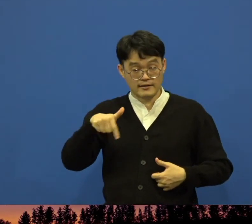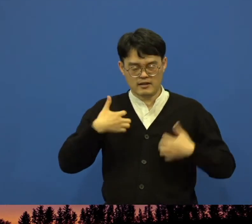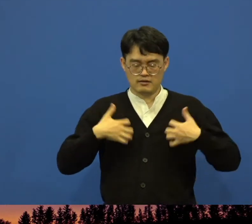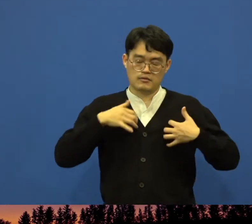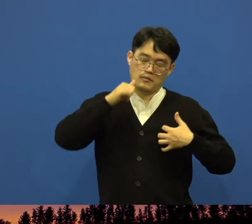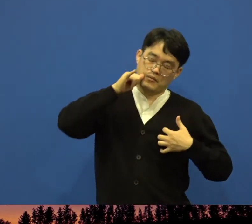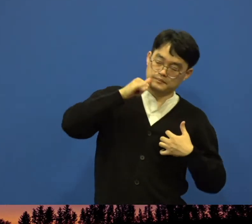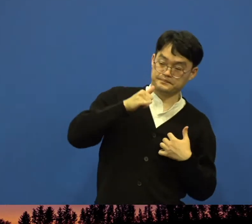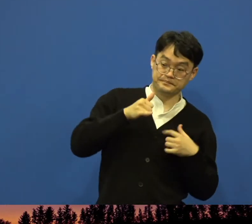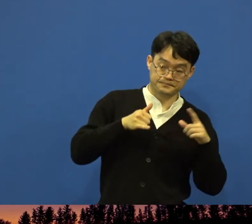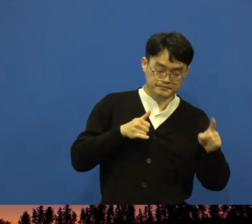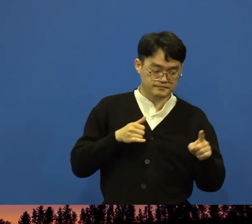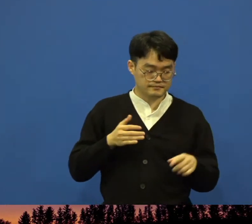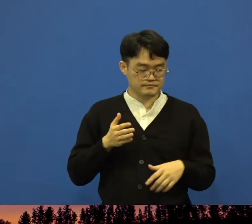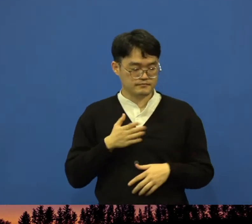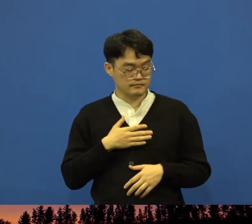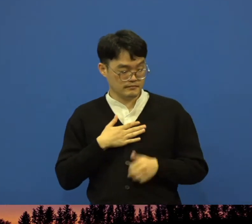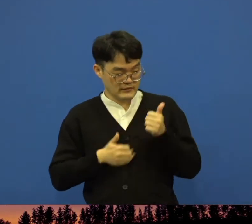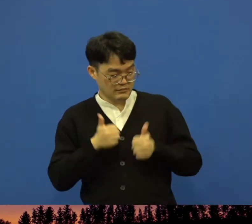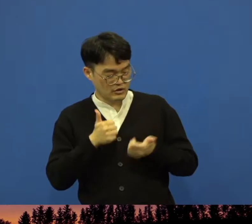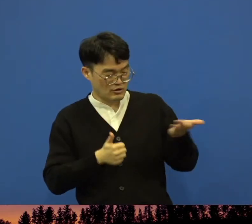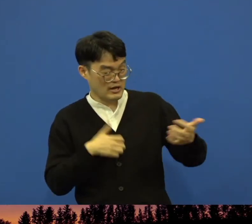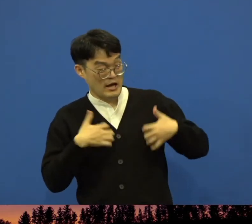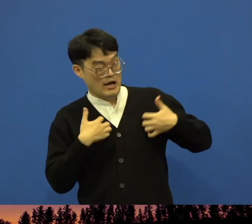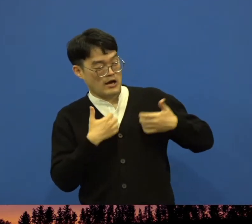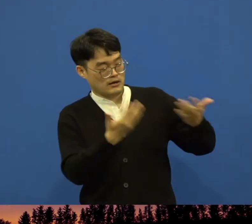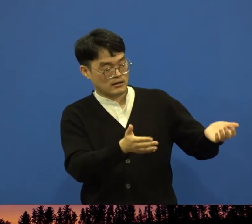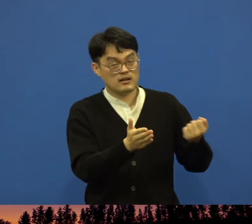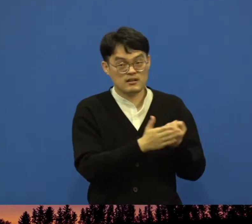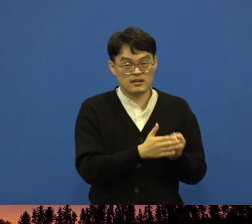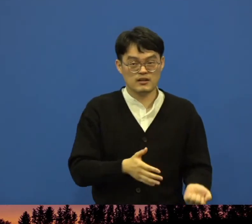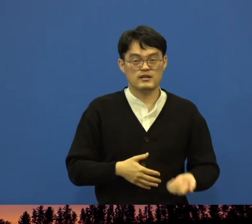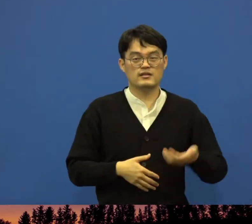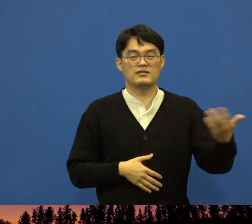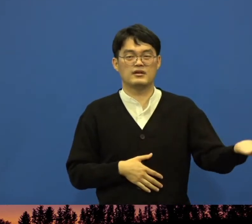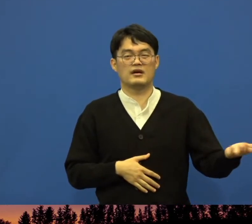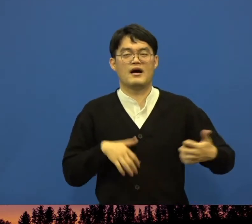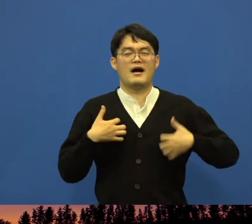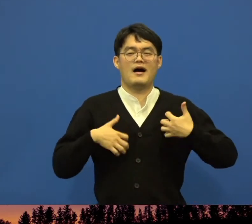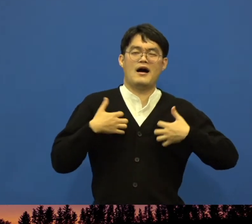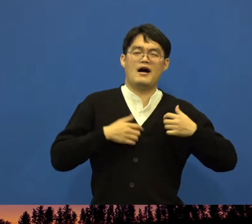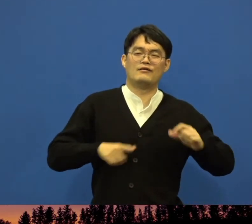삼아 너를 즐겁게 하리니 너는 낙을 누리라 하였으나 보라 이것도 헛되도다.